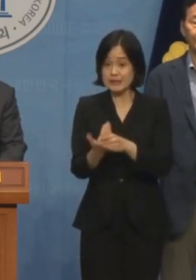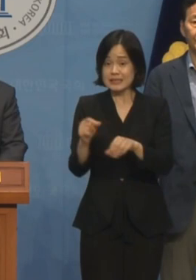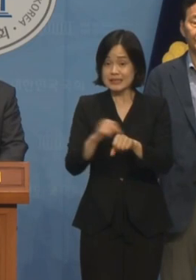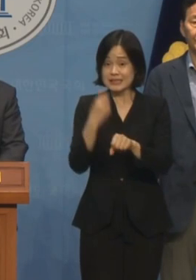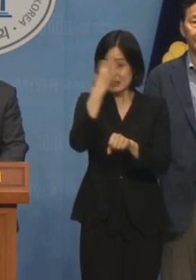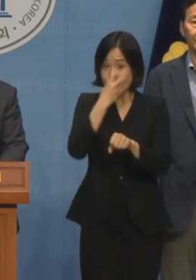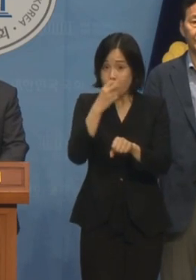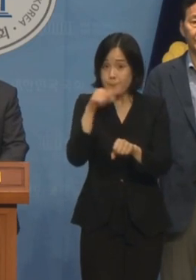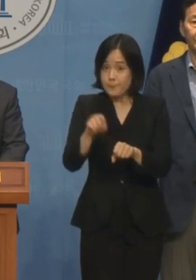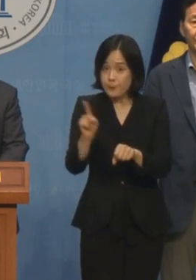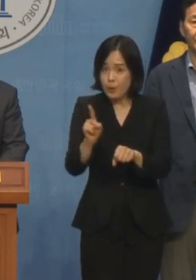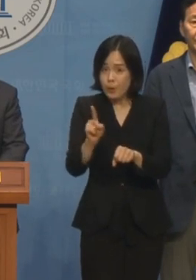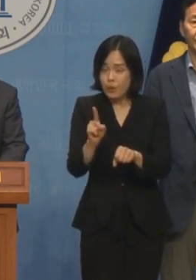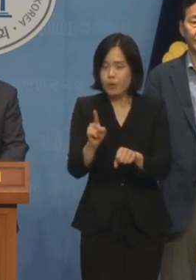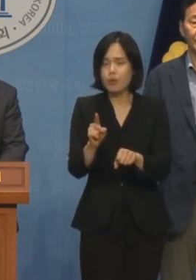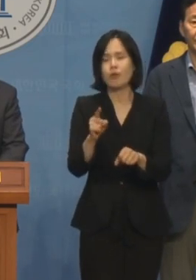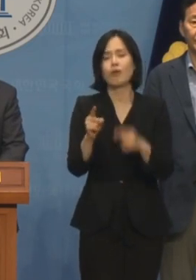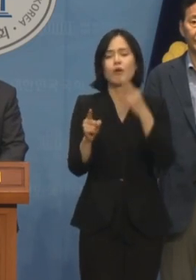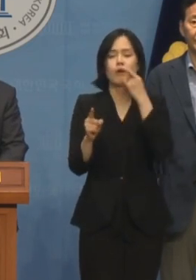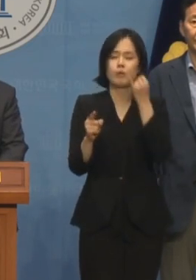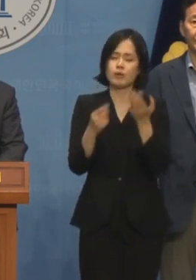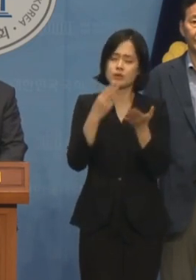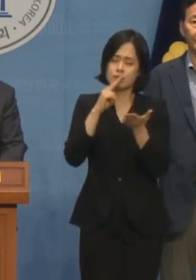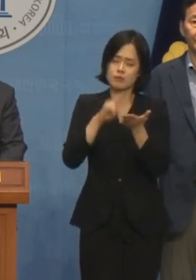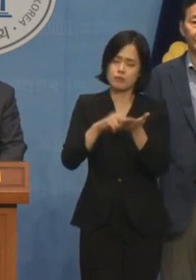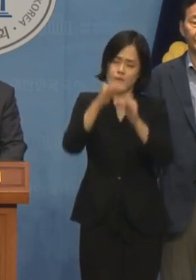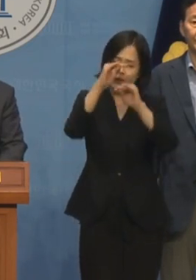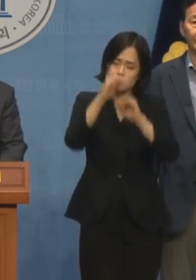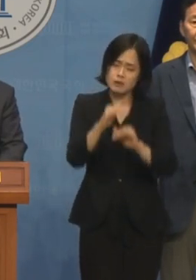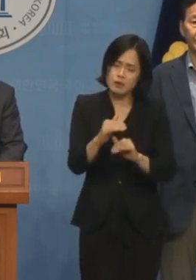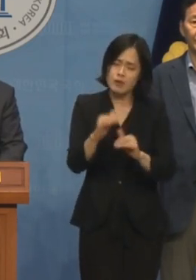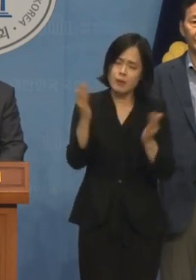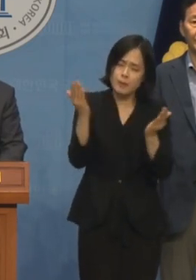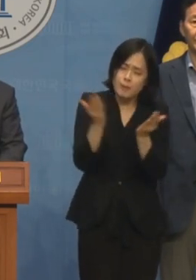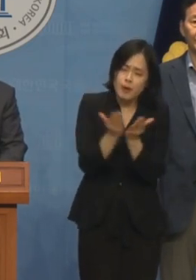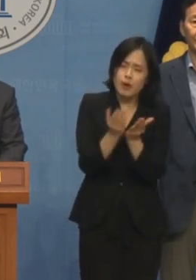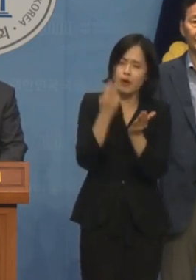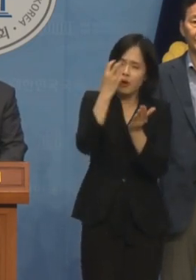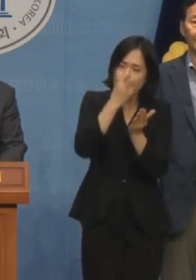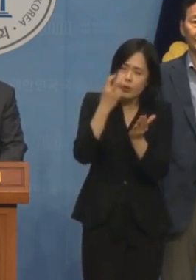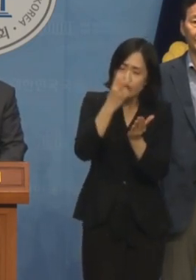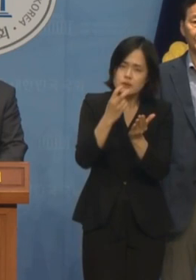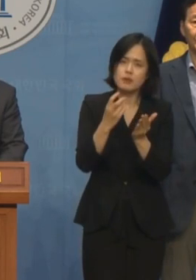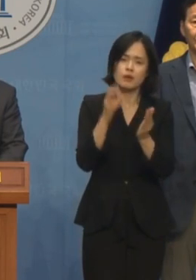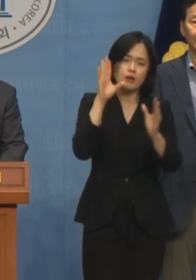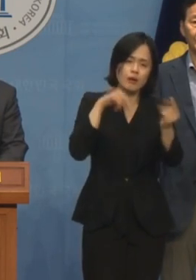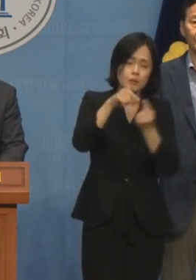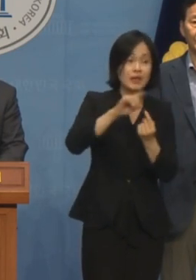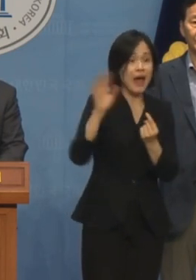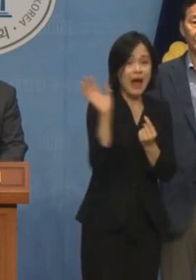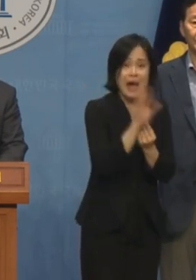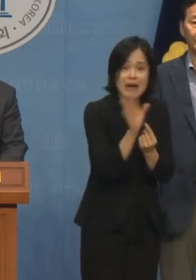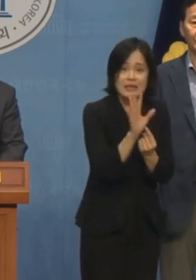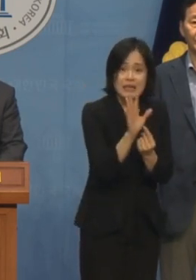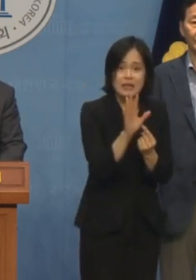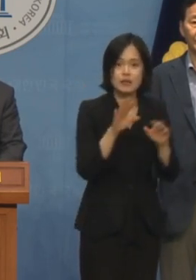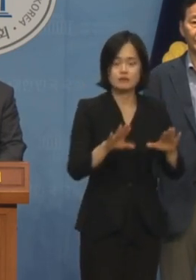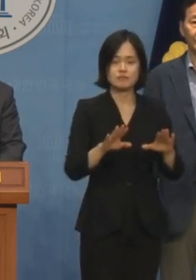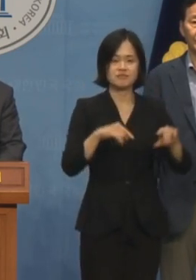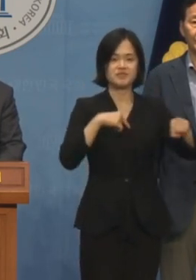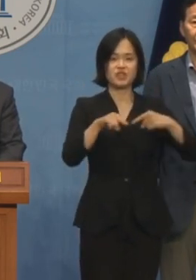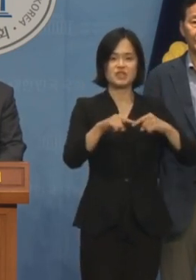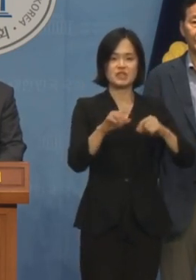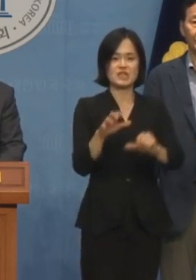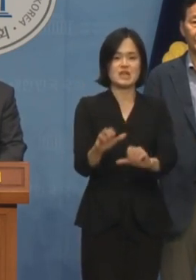어머니의 간절한 염원은 철저히 외면한 채 현 정부를 흔들겠다는 자신들의 목적을